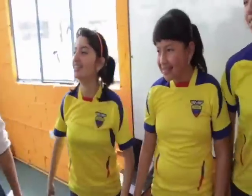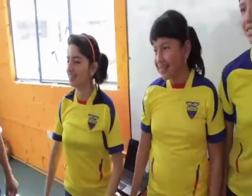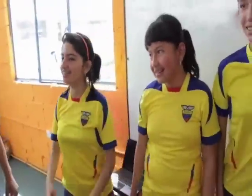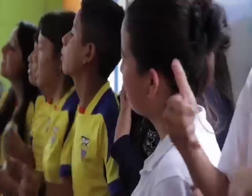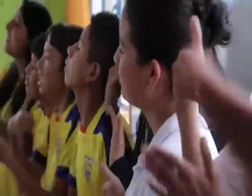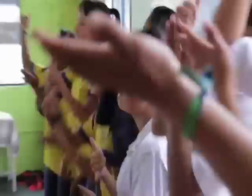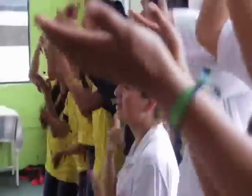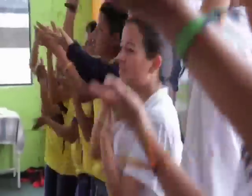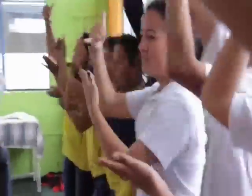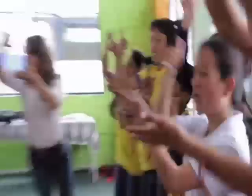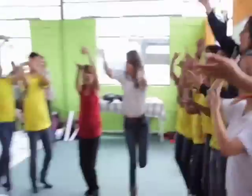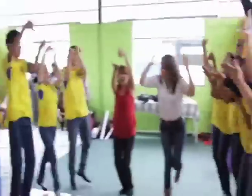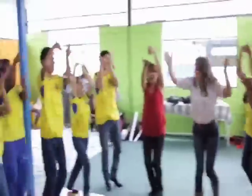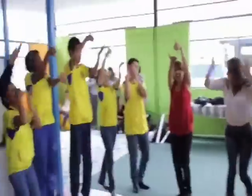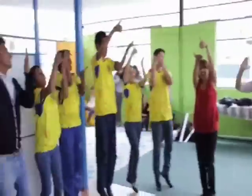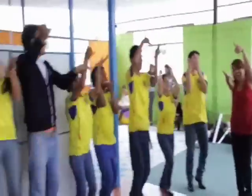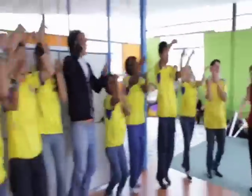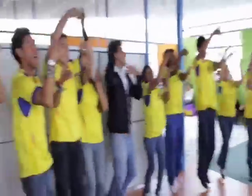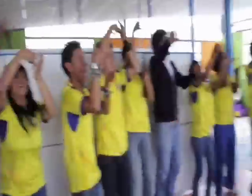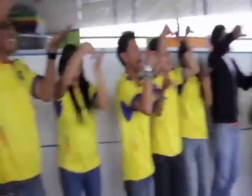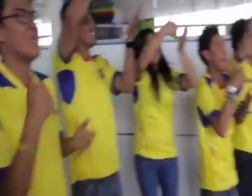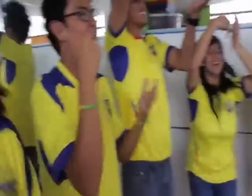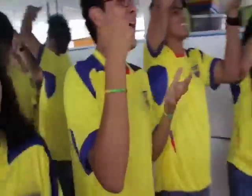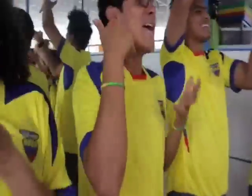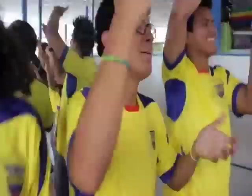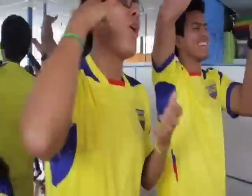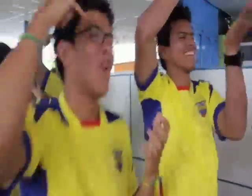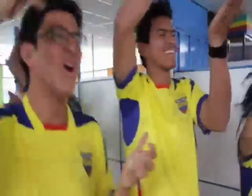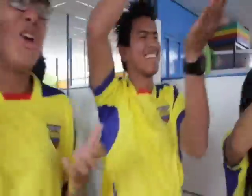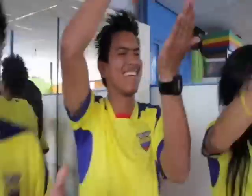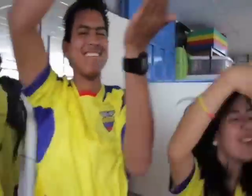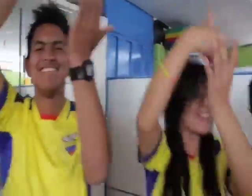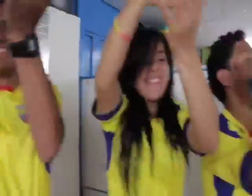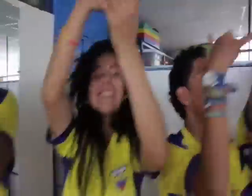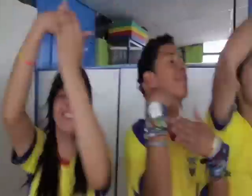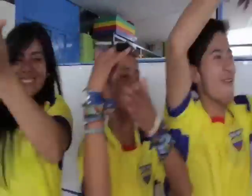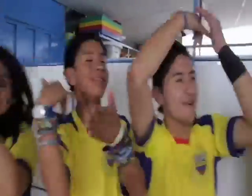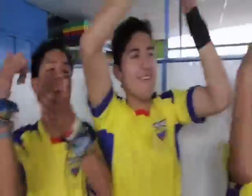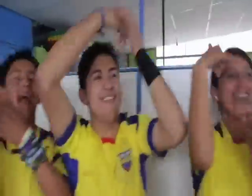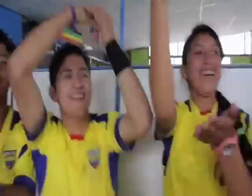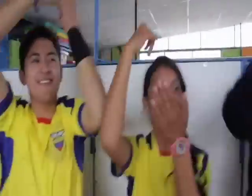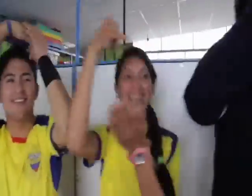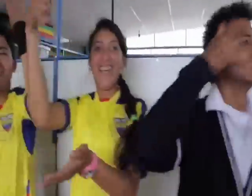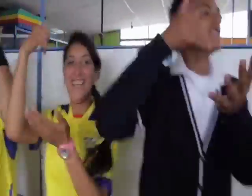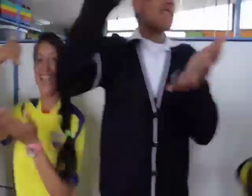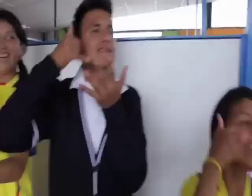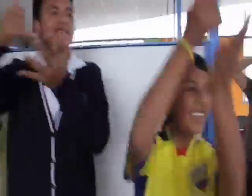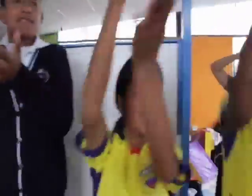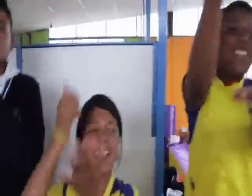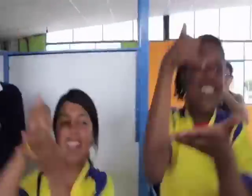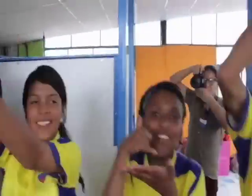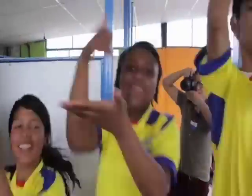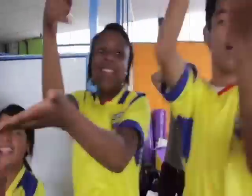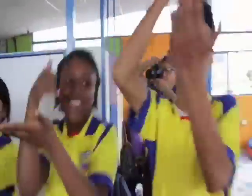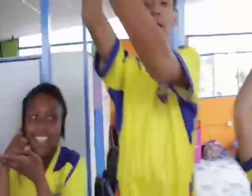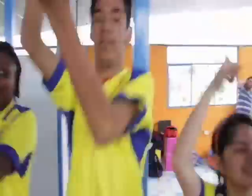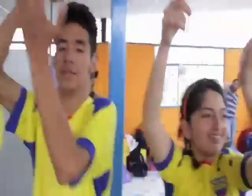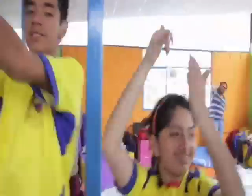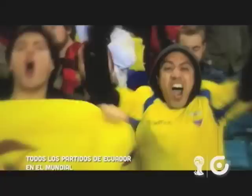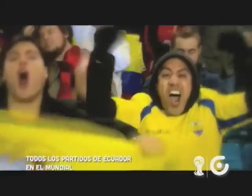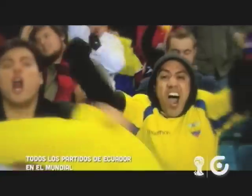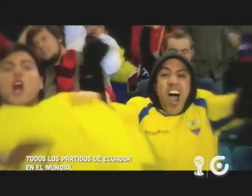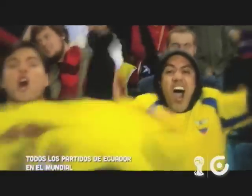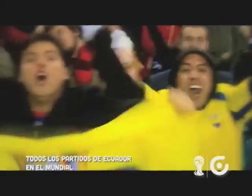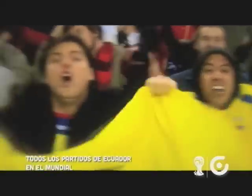ver a estos grandes artistas entregando su canción a nuestro equipo ecuatoriano, comparte este video y ayúdanos a